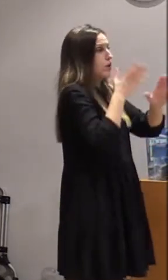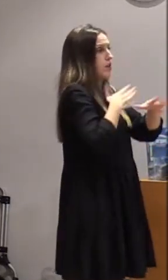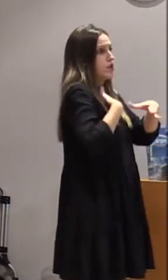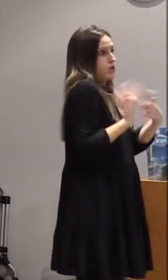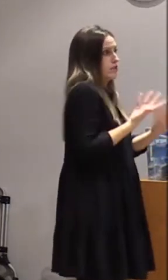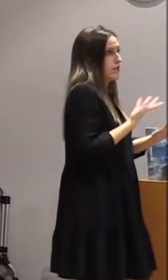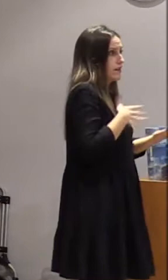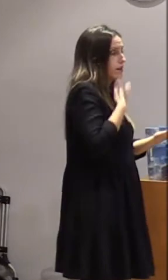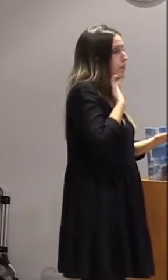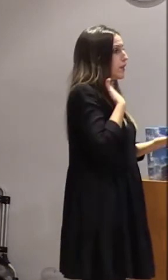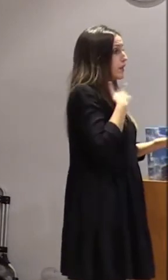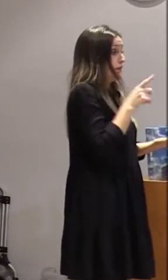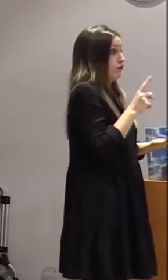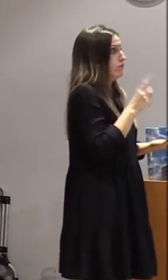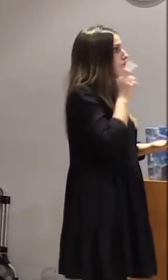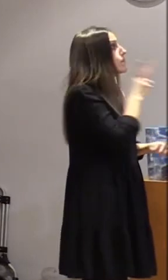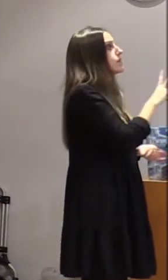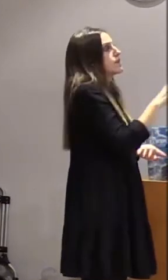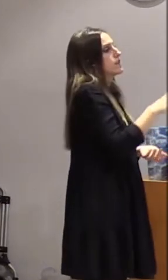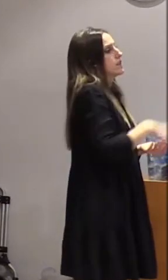No, las veía.